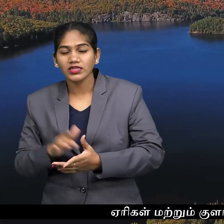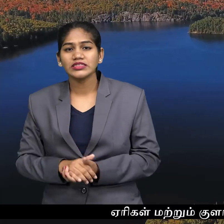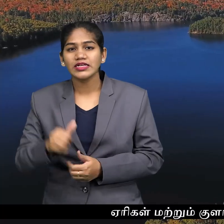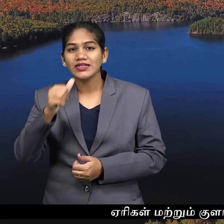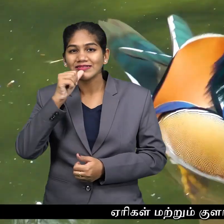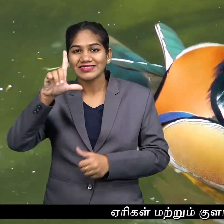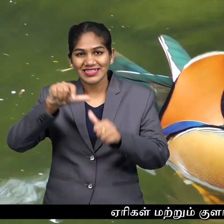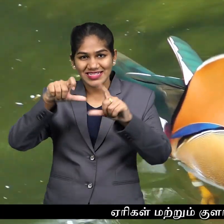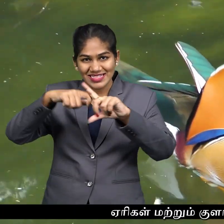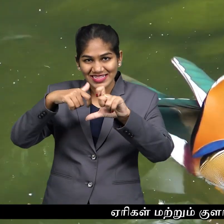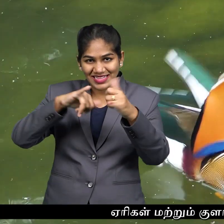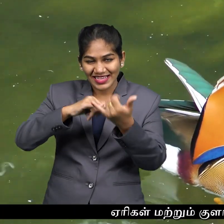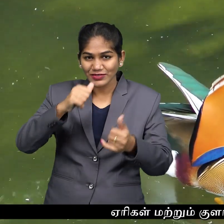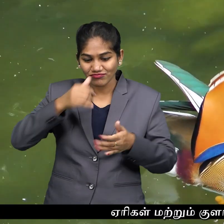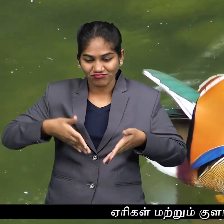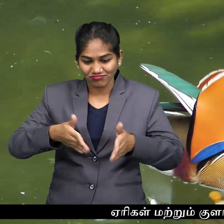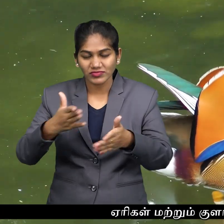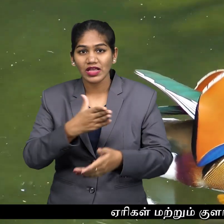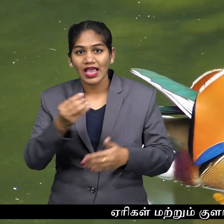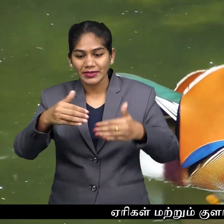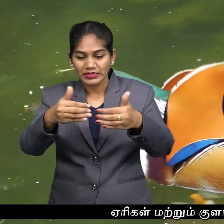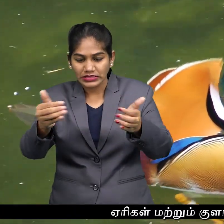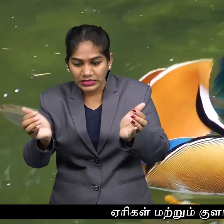மற்றும் குளங்களில் உள்ள நீர் நன்னீர் ஆகும்.